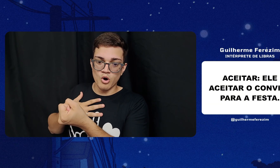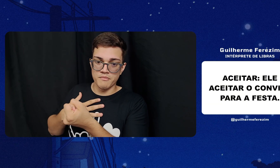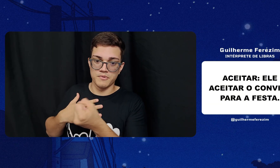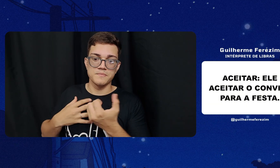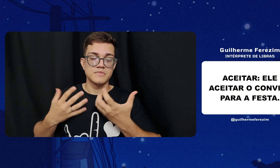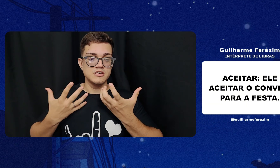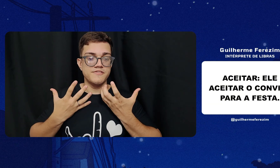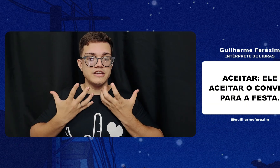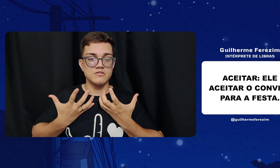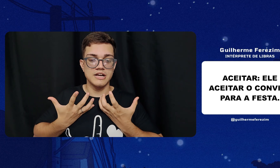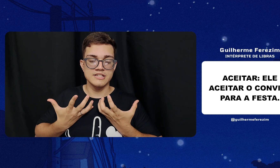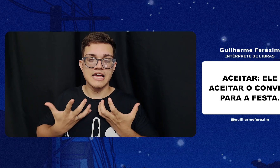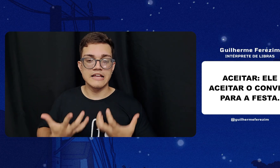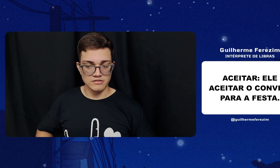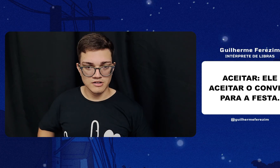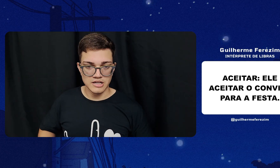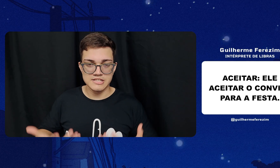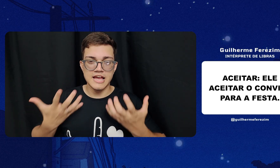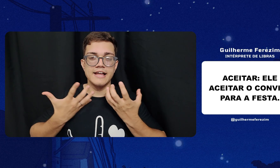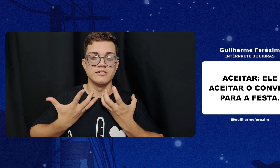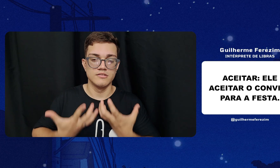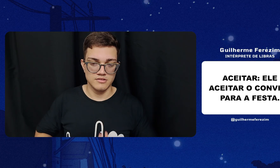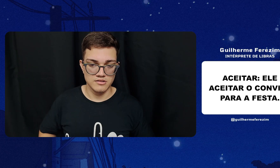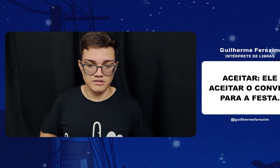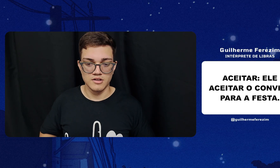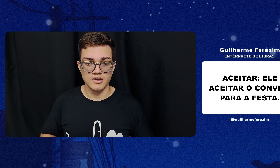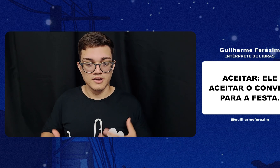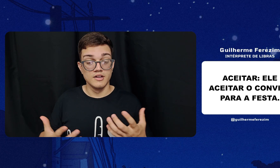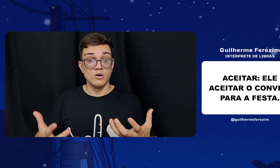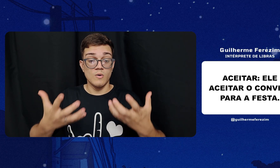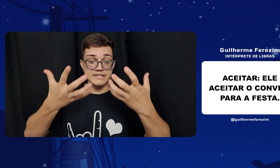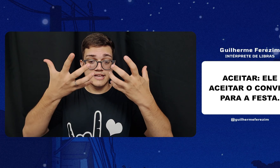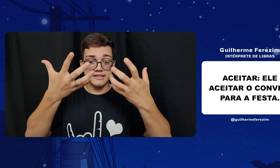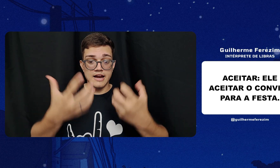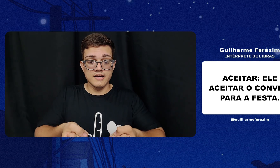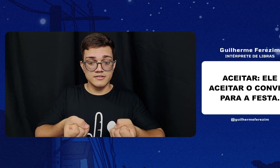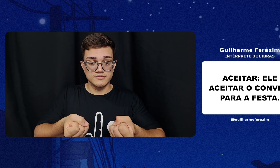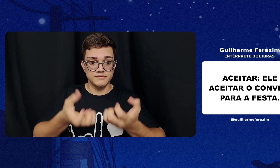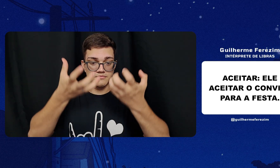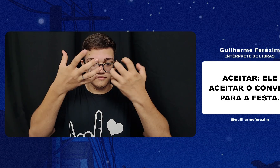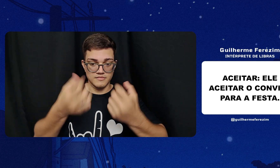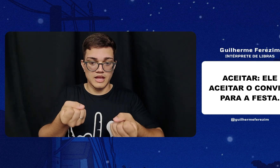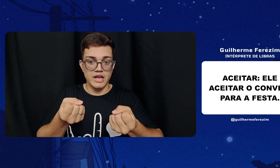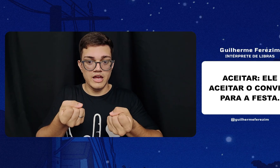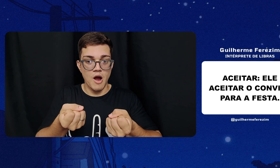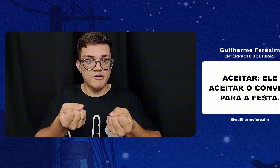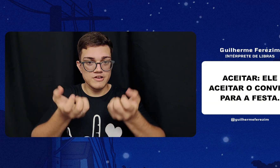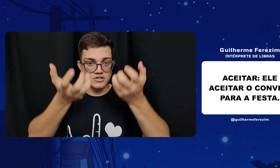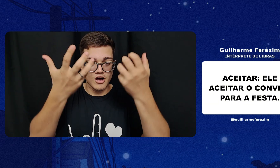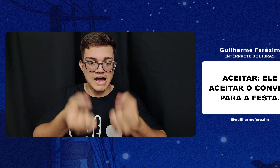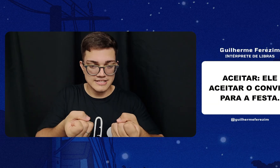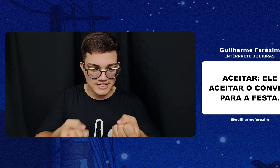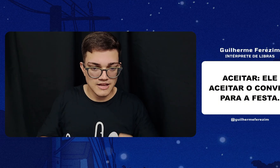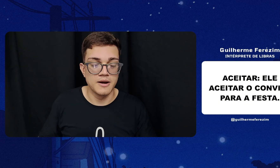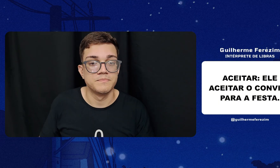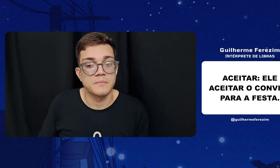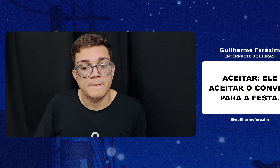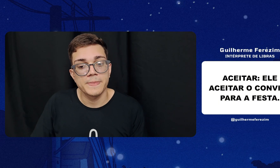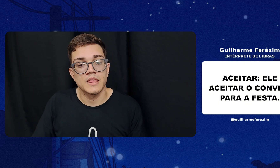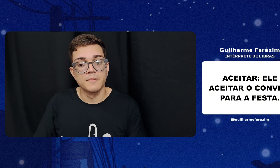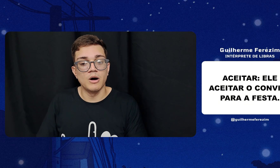meu corpo. Diferente do cansado. Cansado. O aceitar é uma vez só.